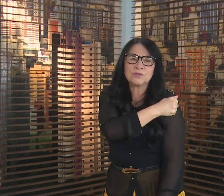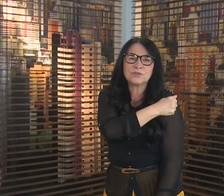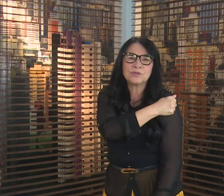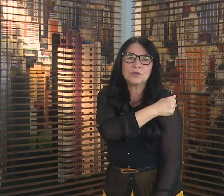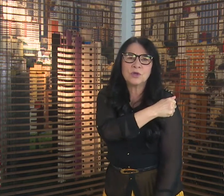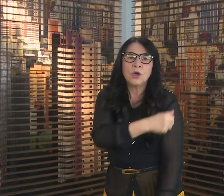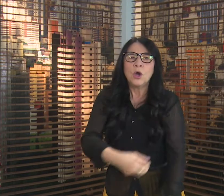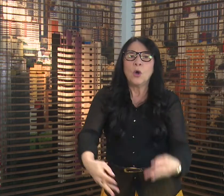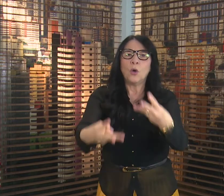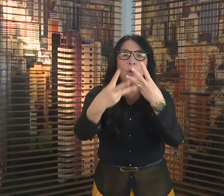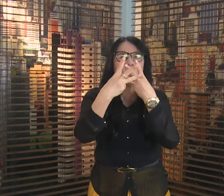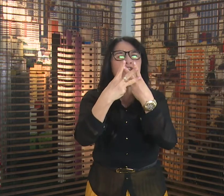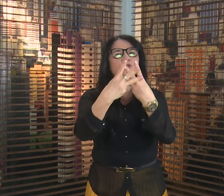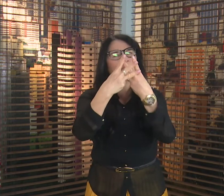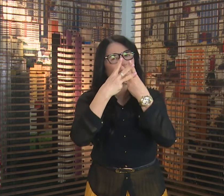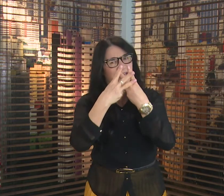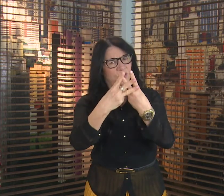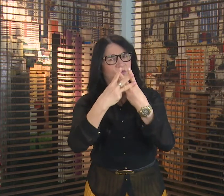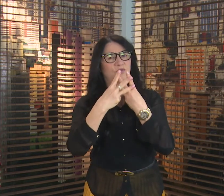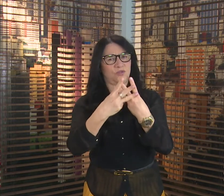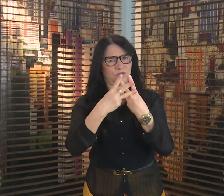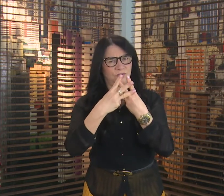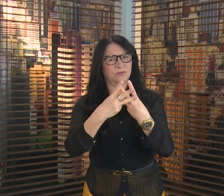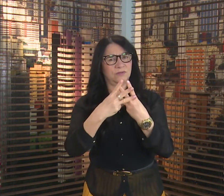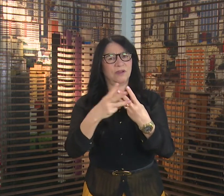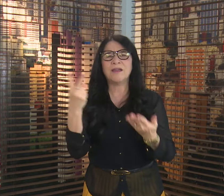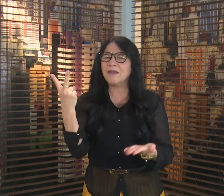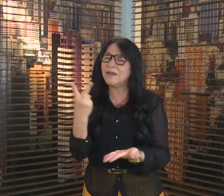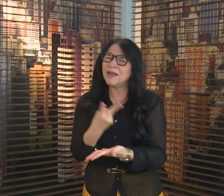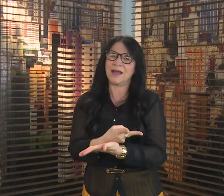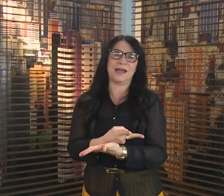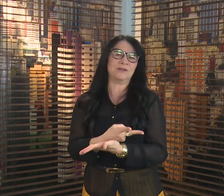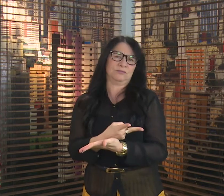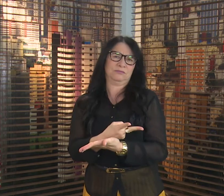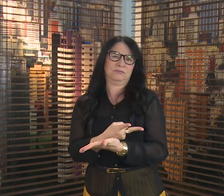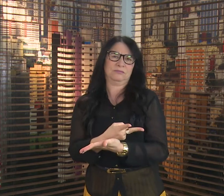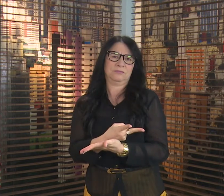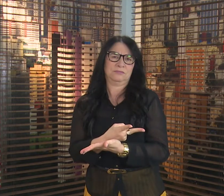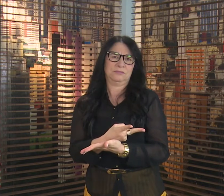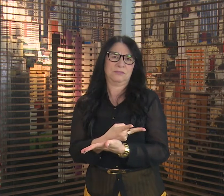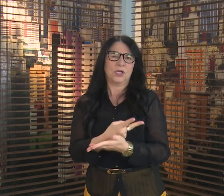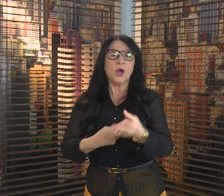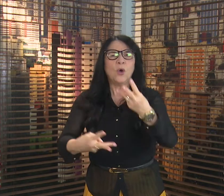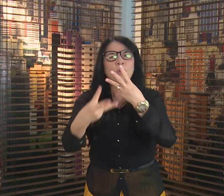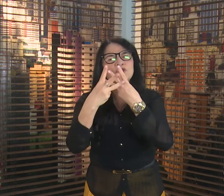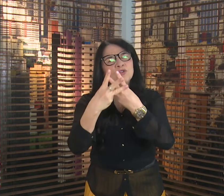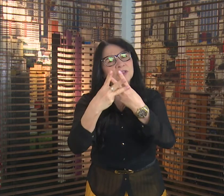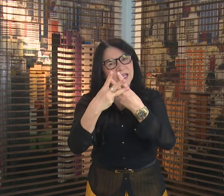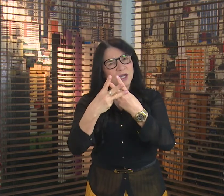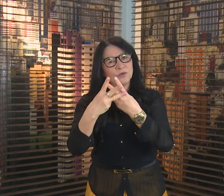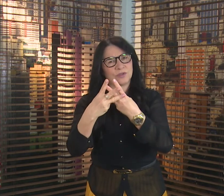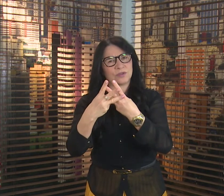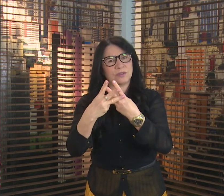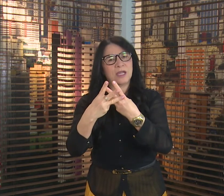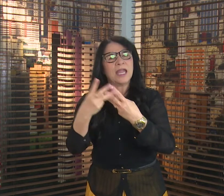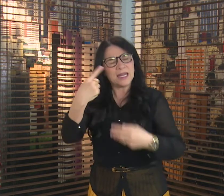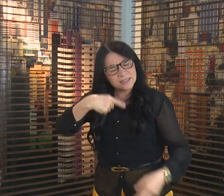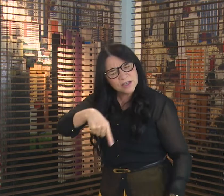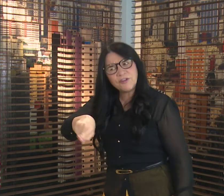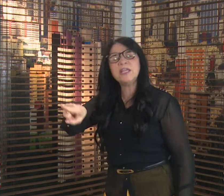alunos, os judeus erraram. Os judeus, eles deveriam